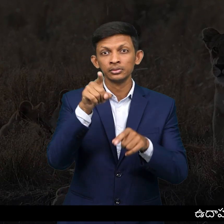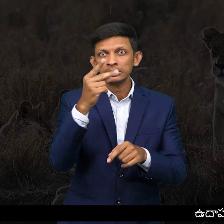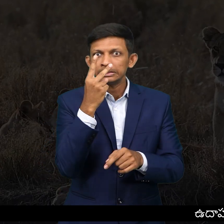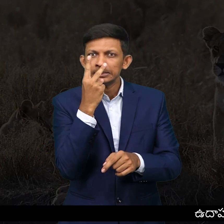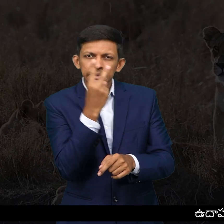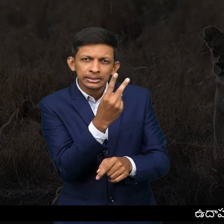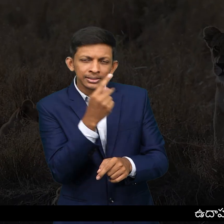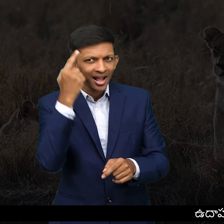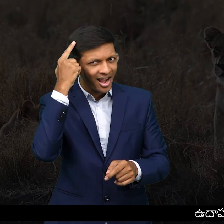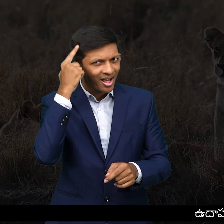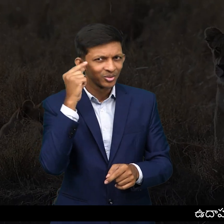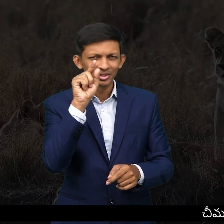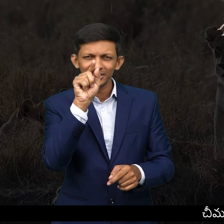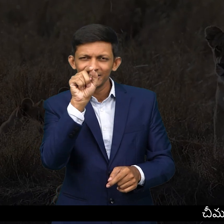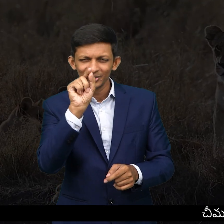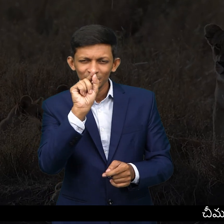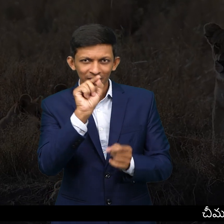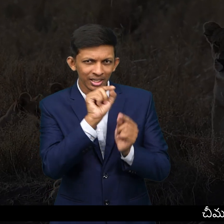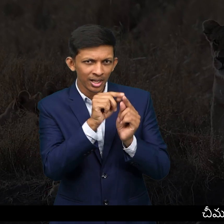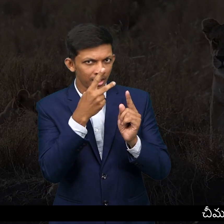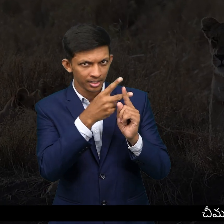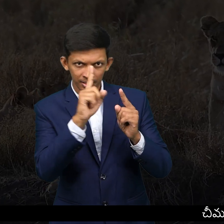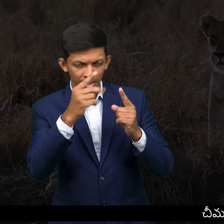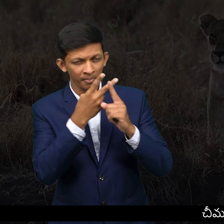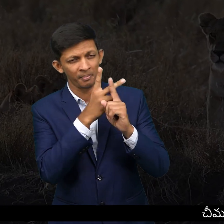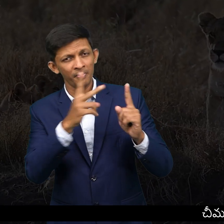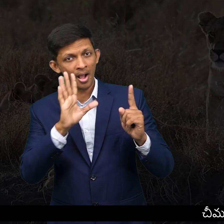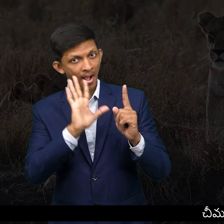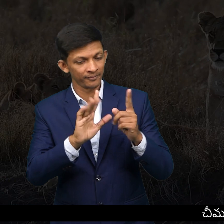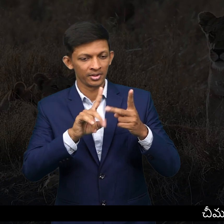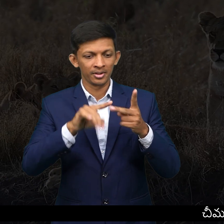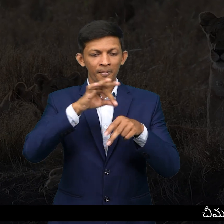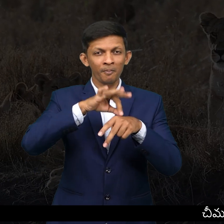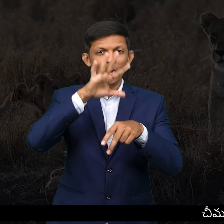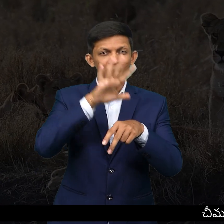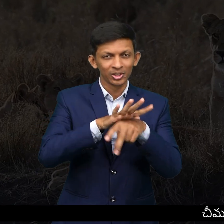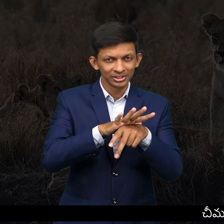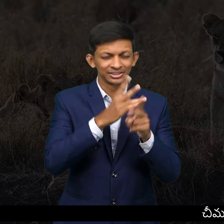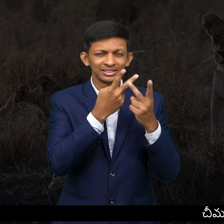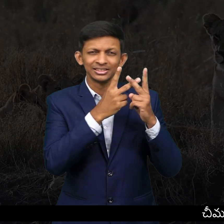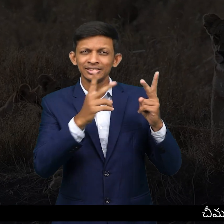ఉదాహరణకు మీరు చీమలు, దోమలు,